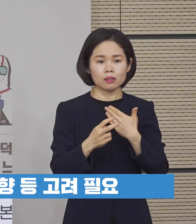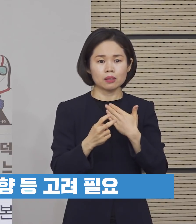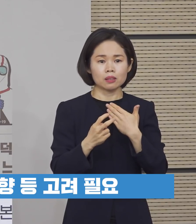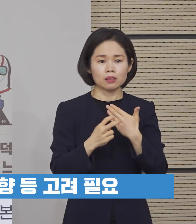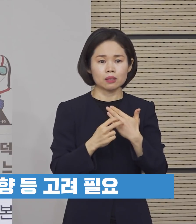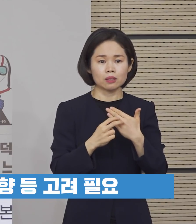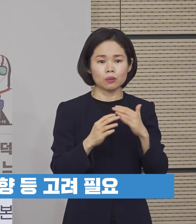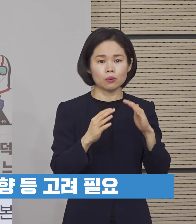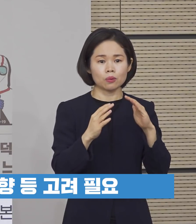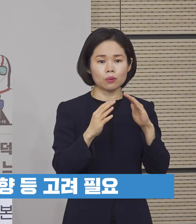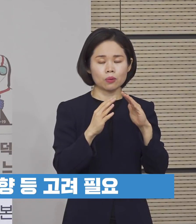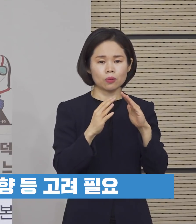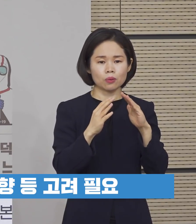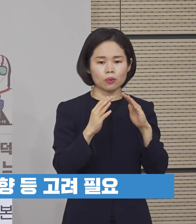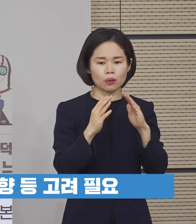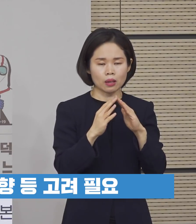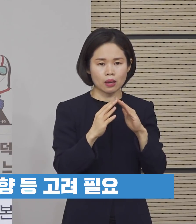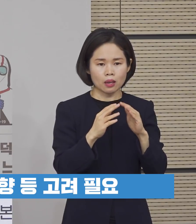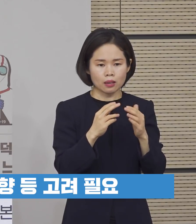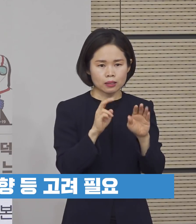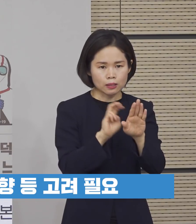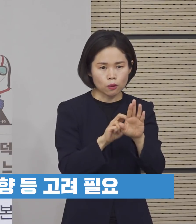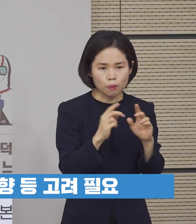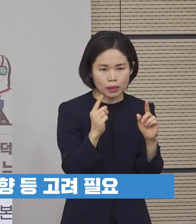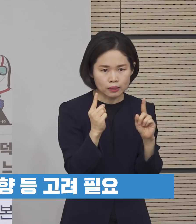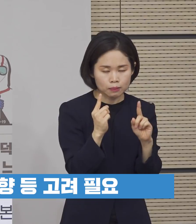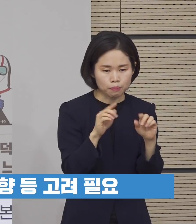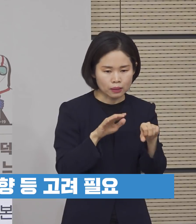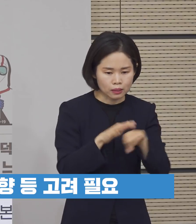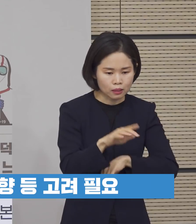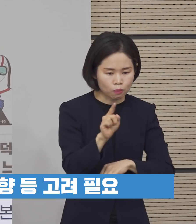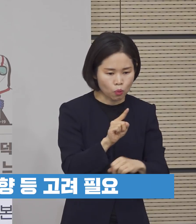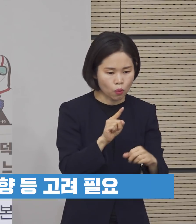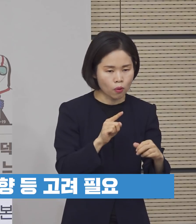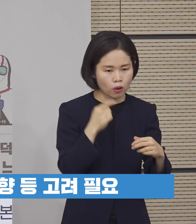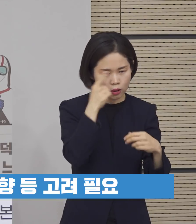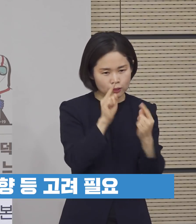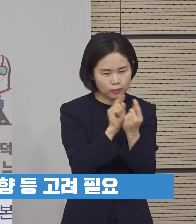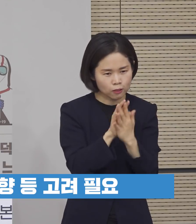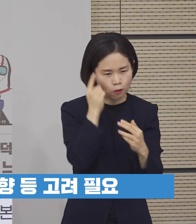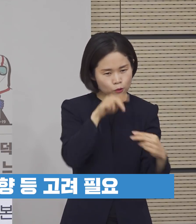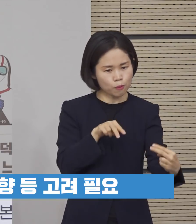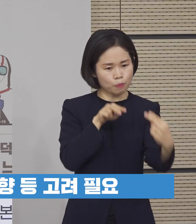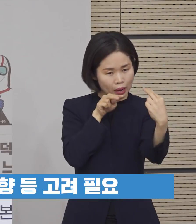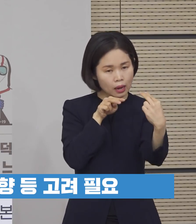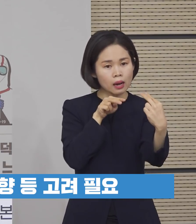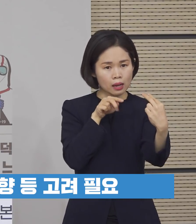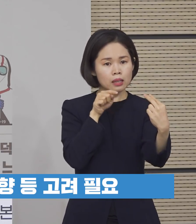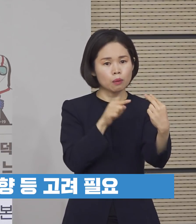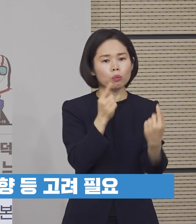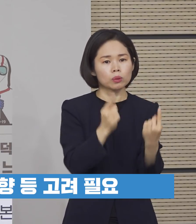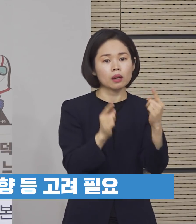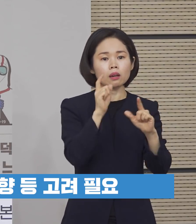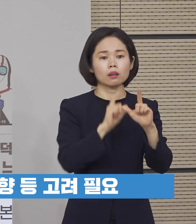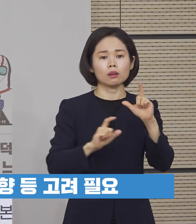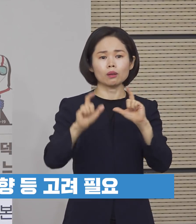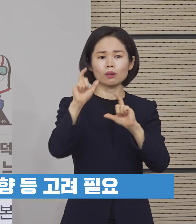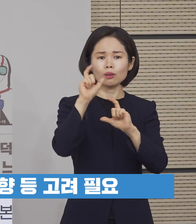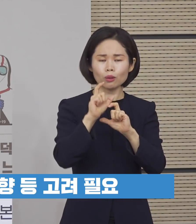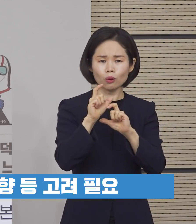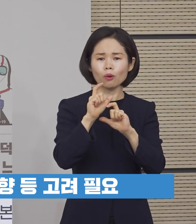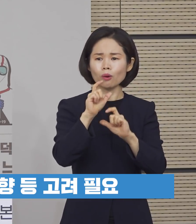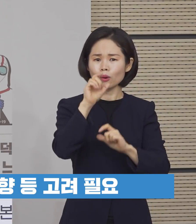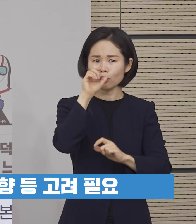현재 그 의료의 근간이 되고 있는 대면 진료의 그 효용성을 높이거나 보완할